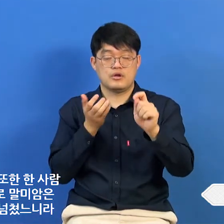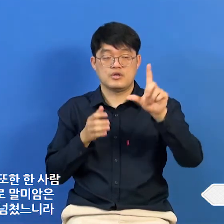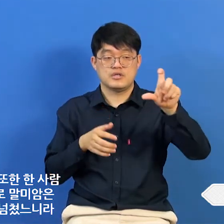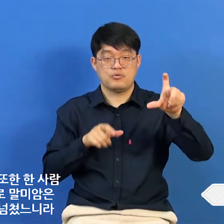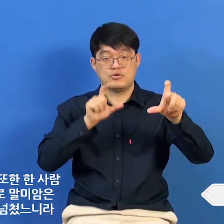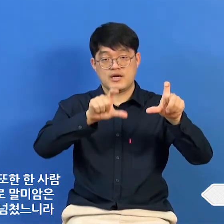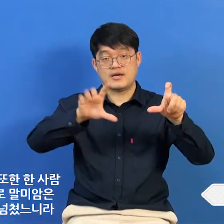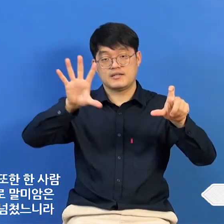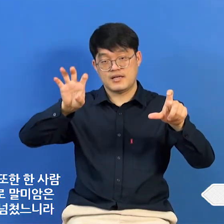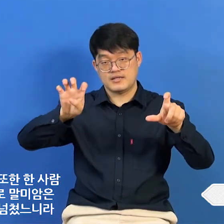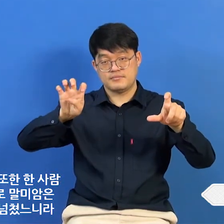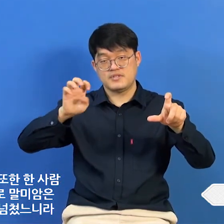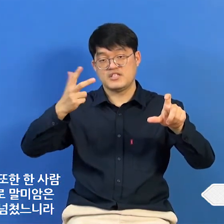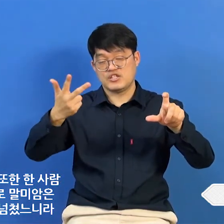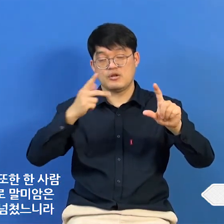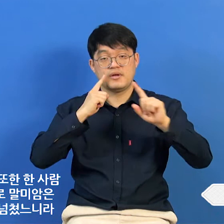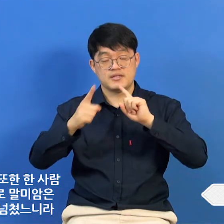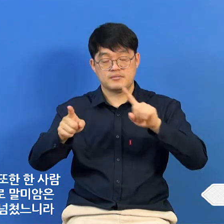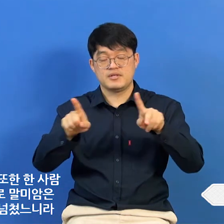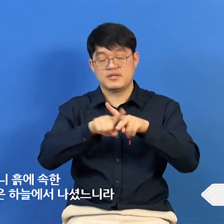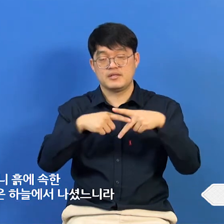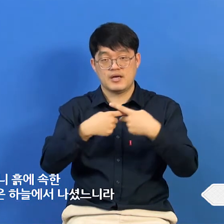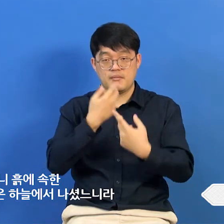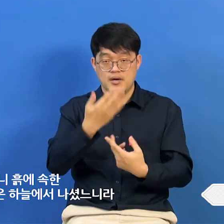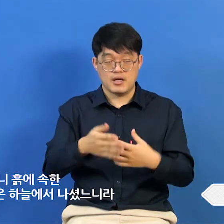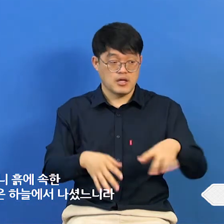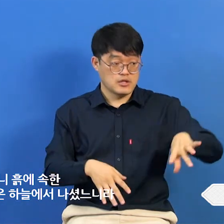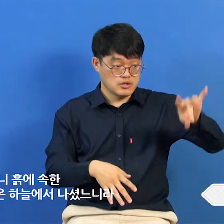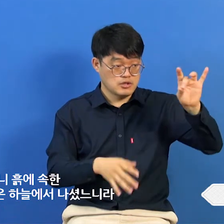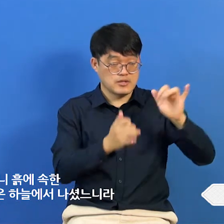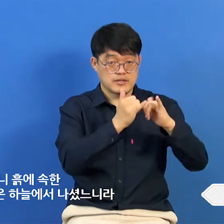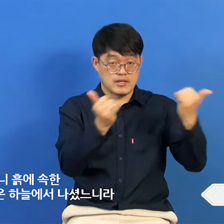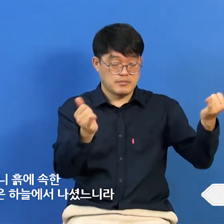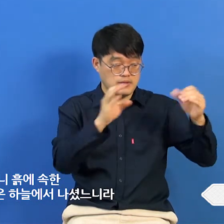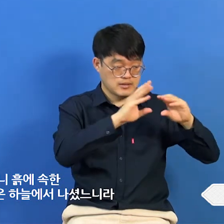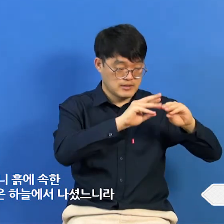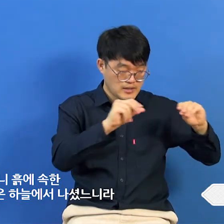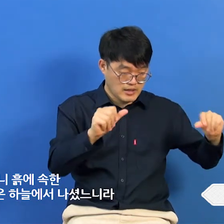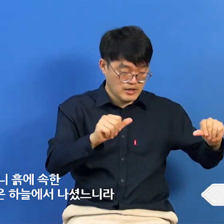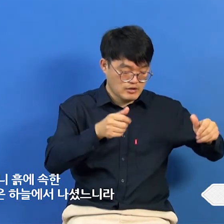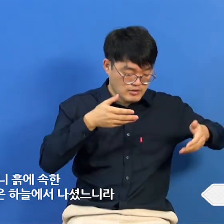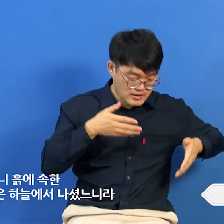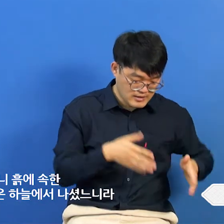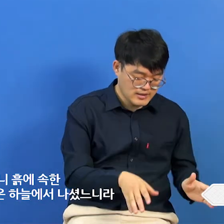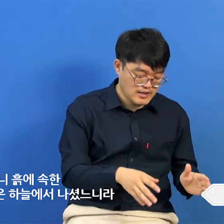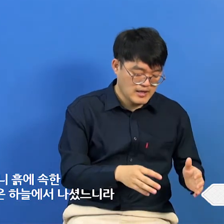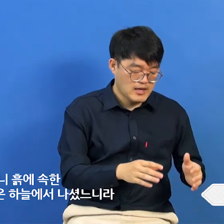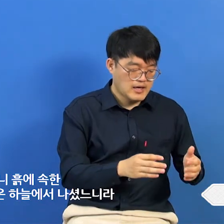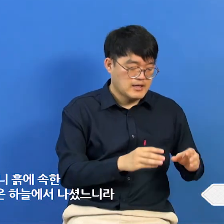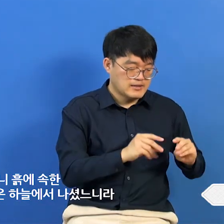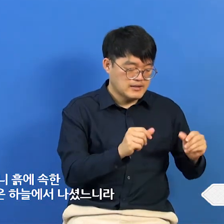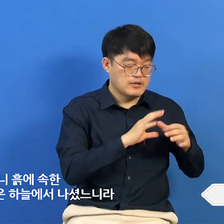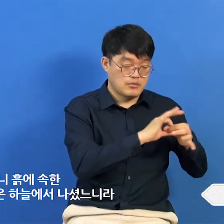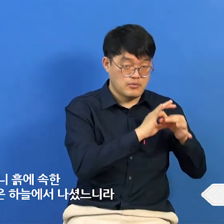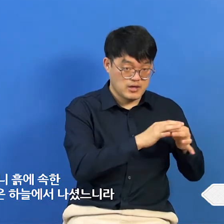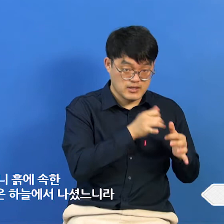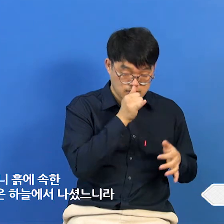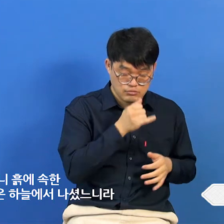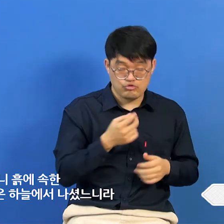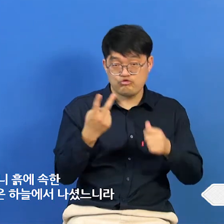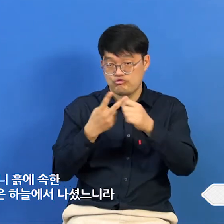말씀도 잘 이해할 수 있습니다. 첫 사람은 땅에서 났으니 흙에 속한 자이거니와 둘째 사람은